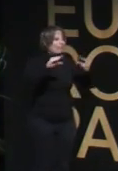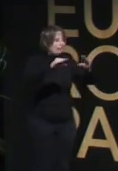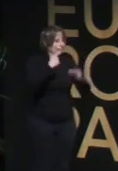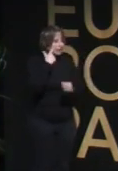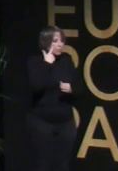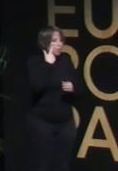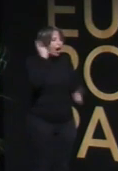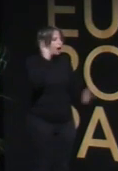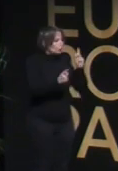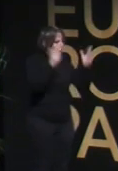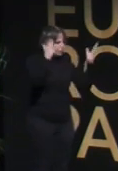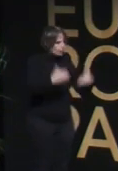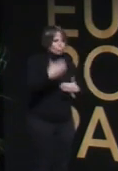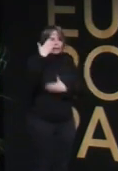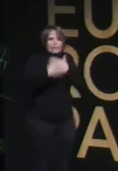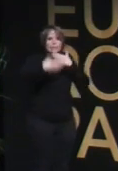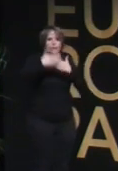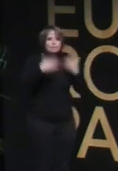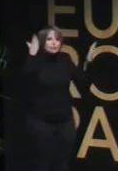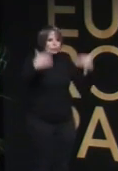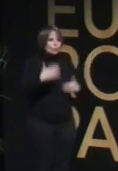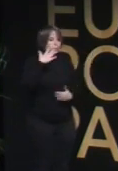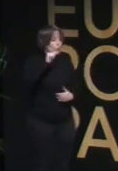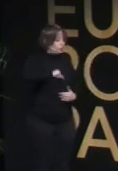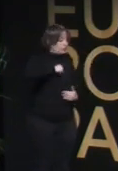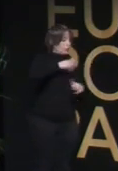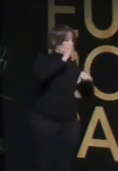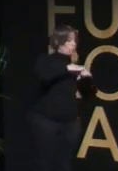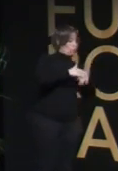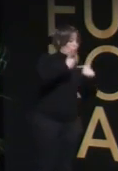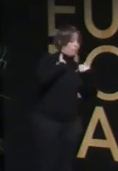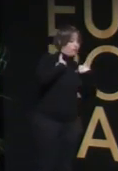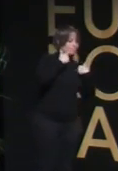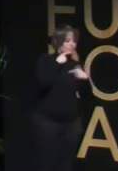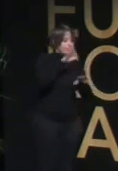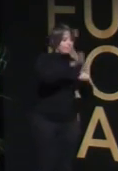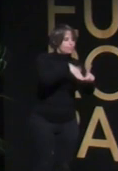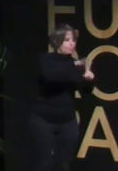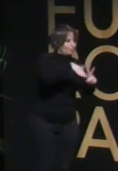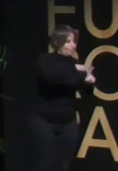de firmeza a la hora de poner unos límites por esa sensación culpógena de alguna manera.